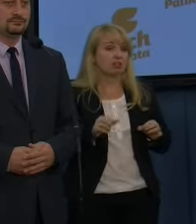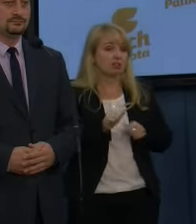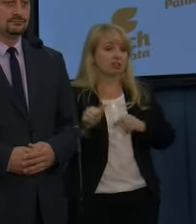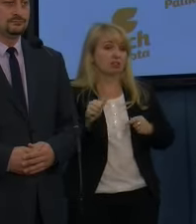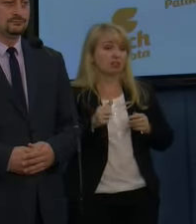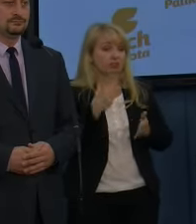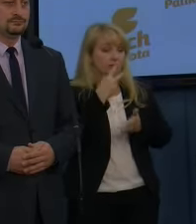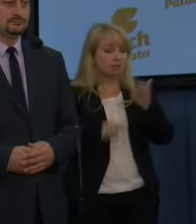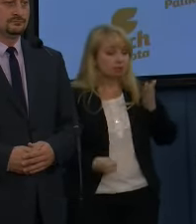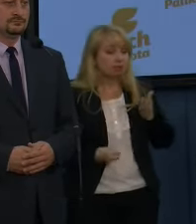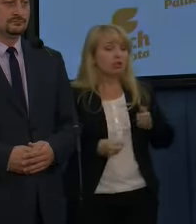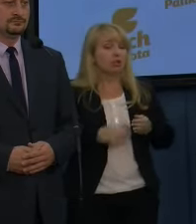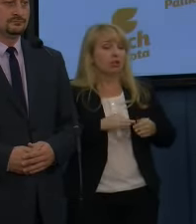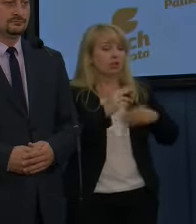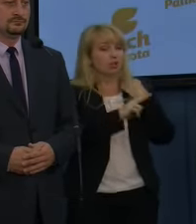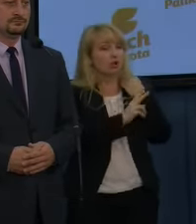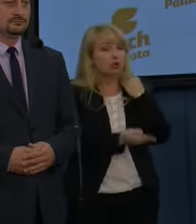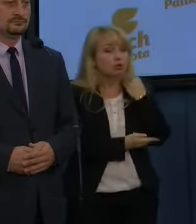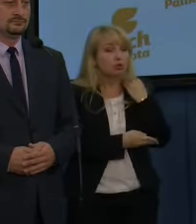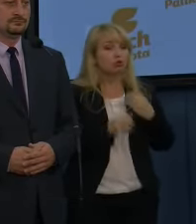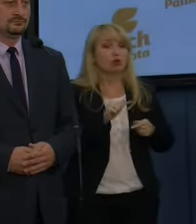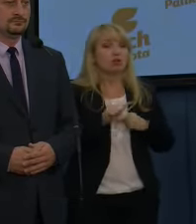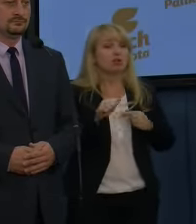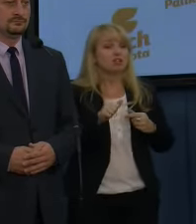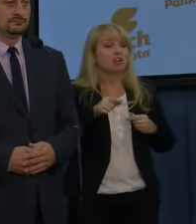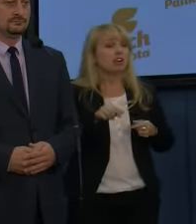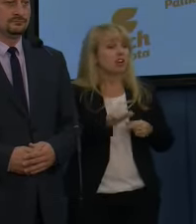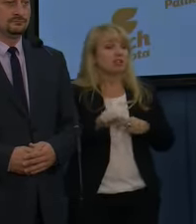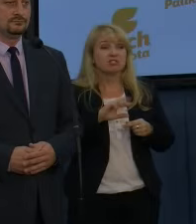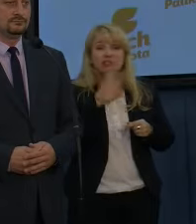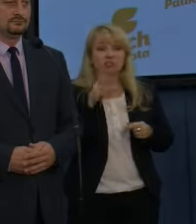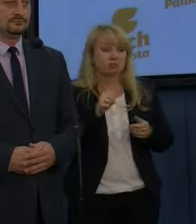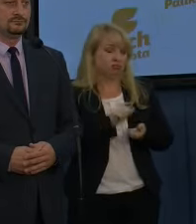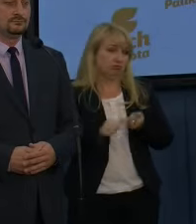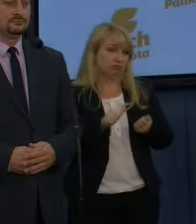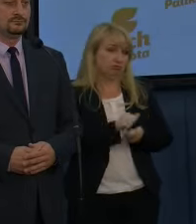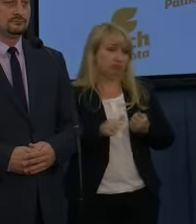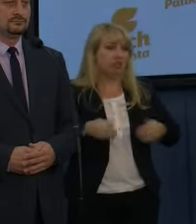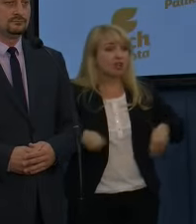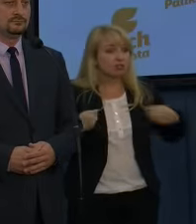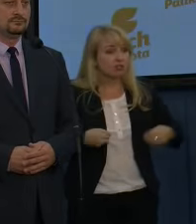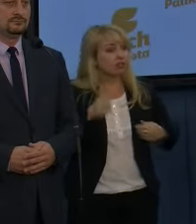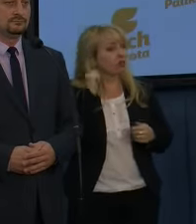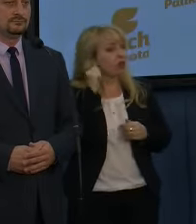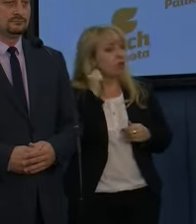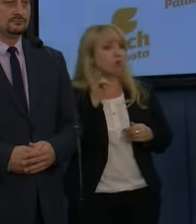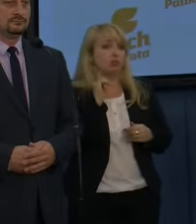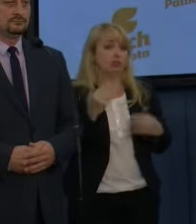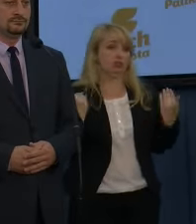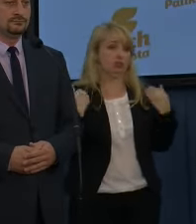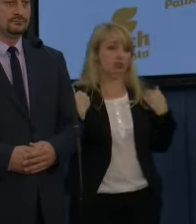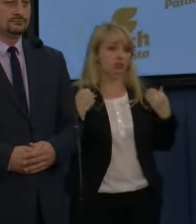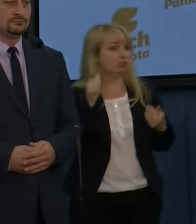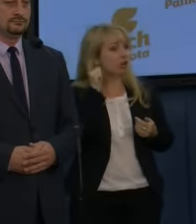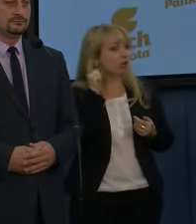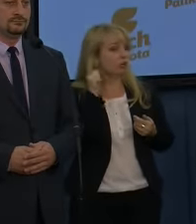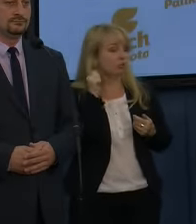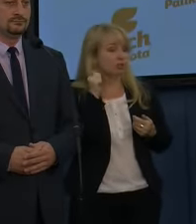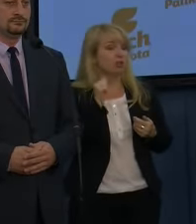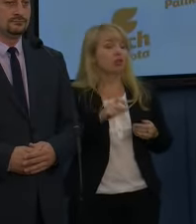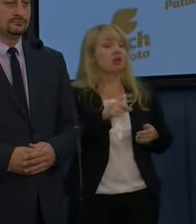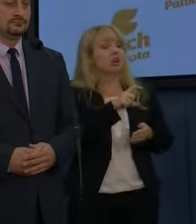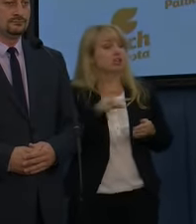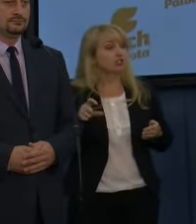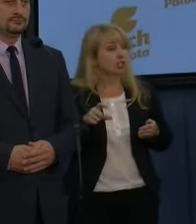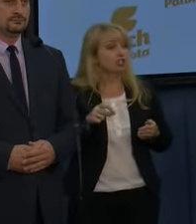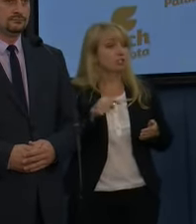restrykcyjna ustawa antyaborcyjna, bo ona przyniosła wyłącznie szkodliwe skutki dla zdrowia i życia kobiet. Czas najwyższy,